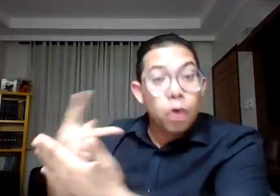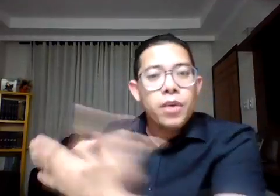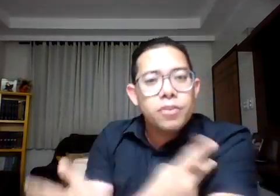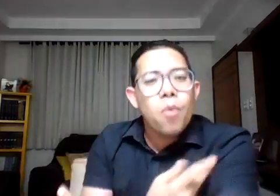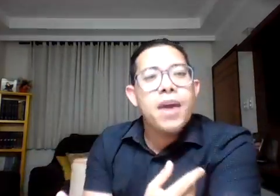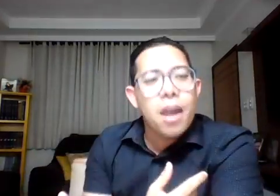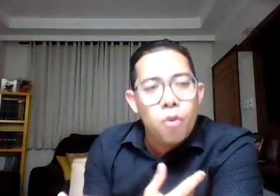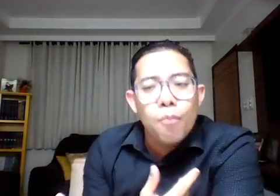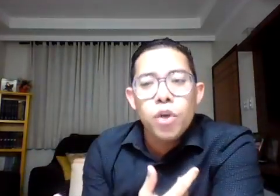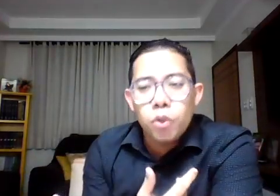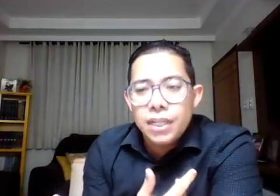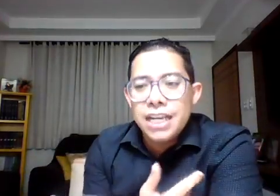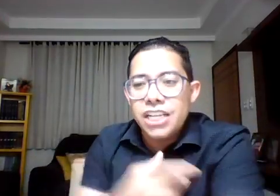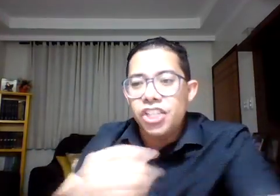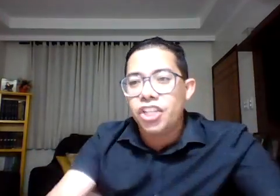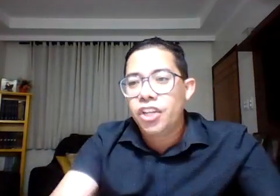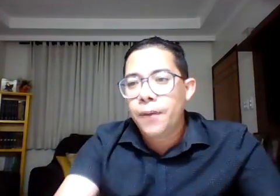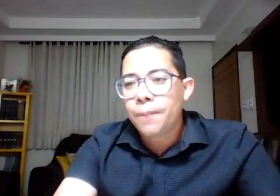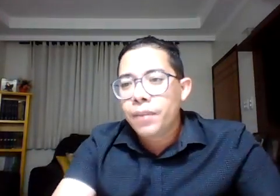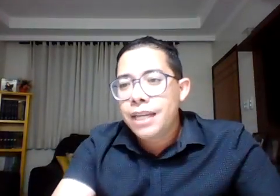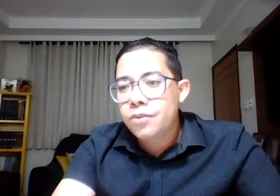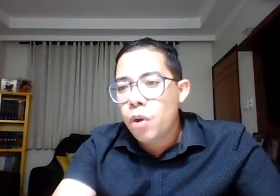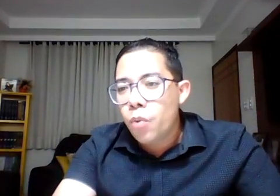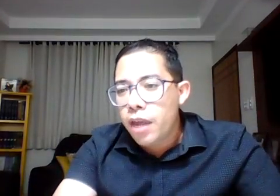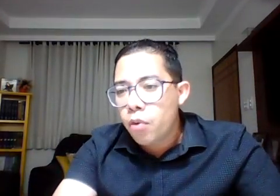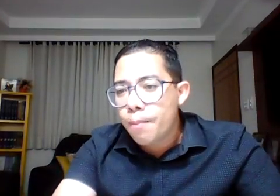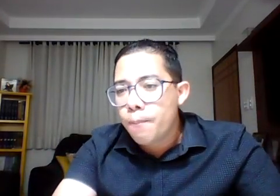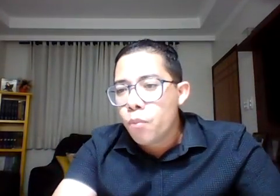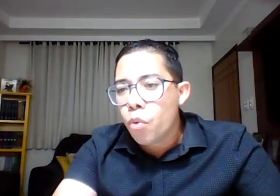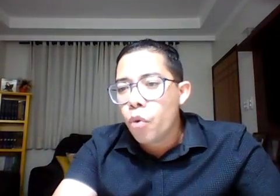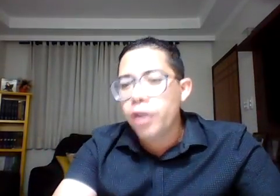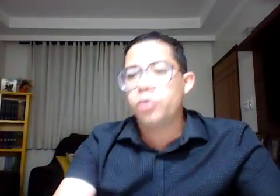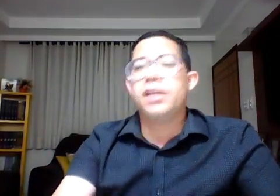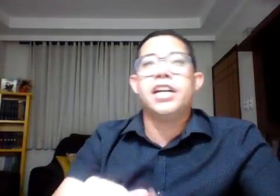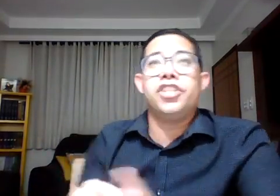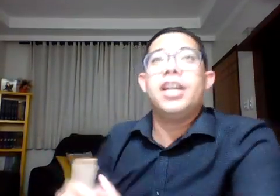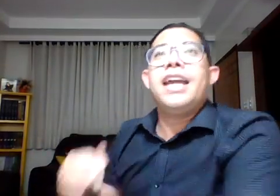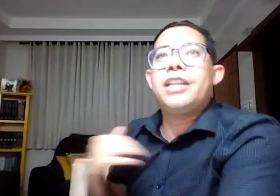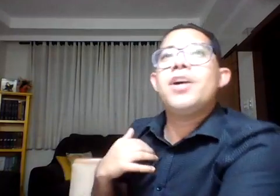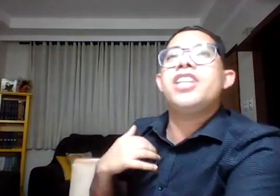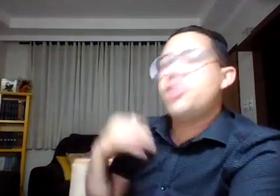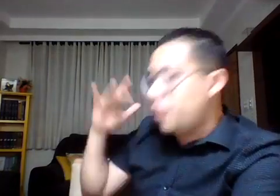isso é um erro muito grande. Isso é um erro muito grande. Então a gente fica assim,